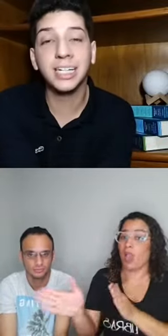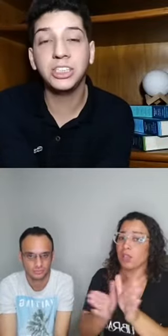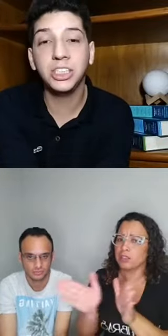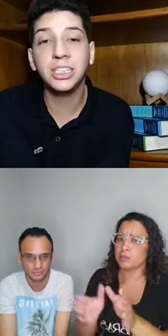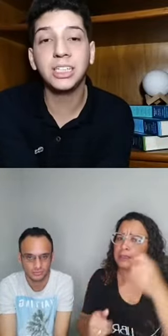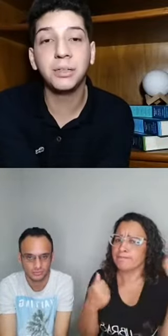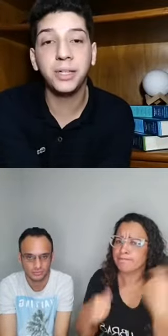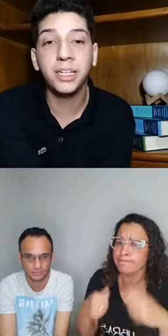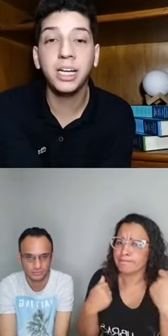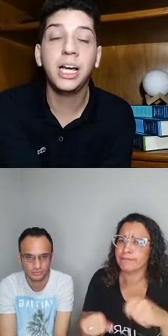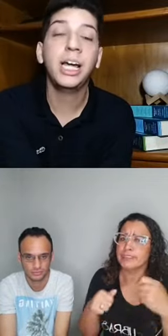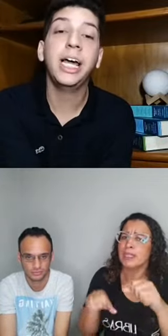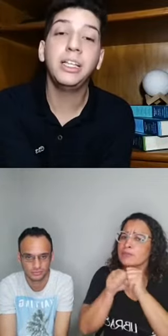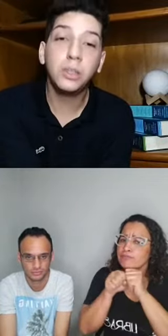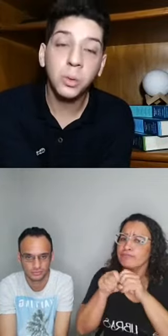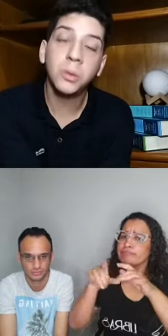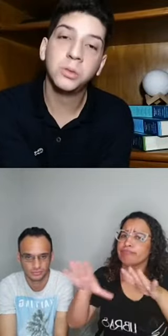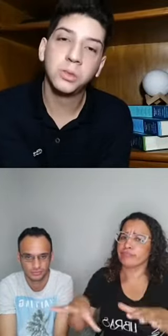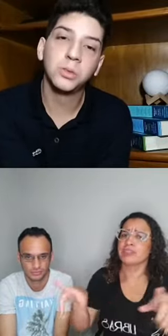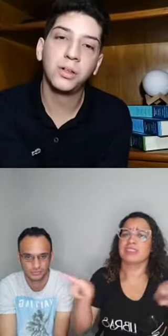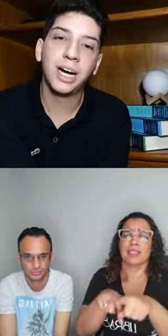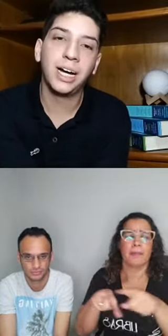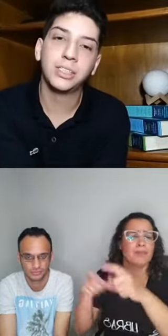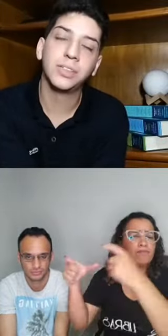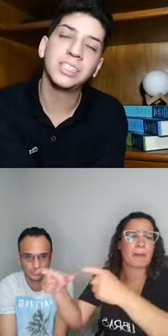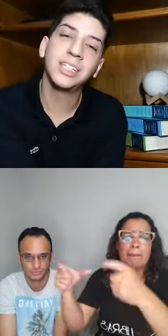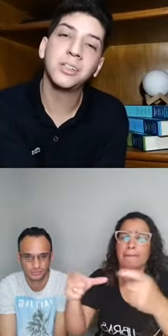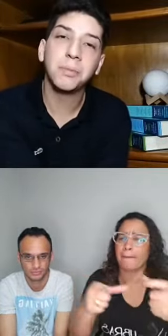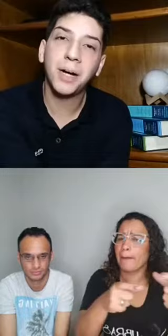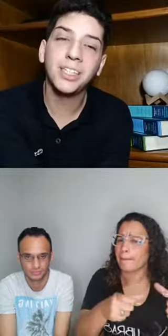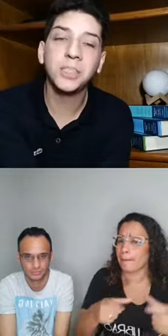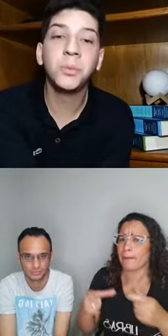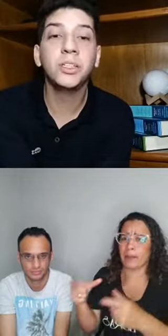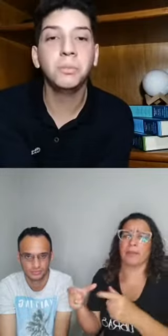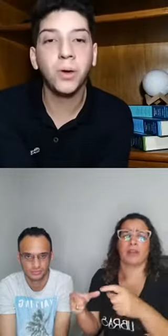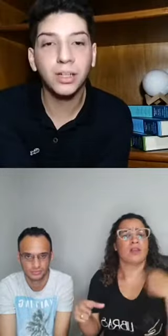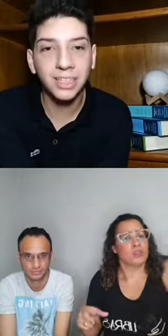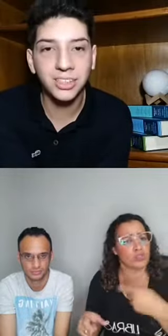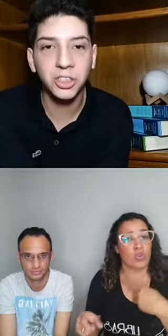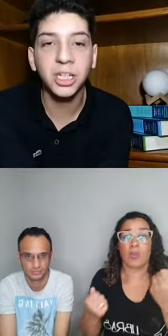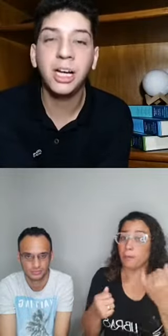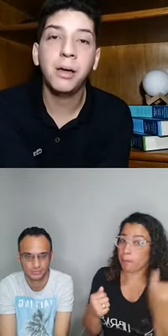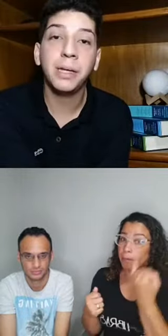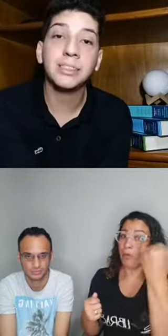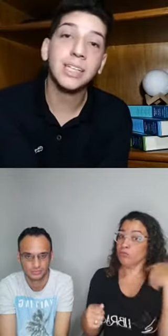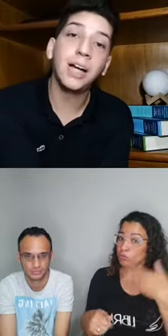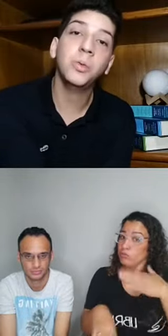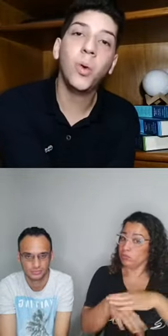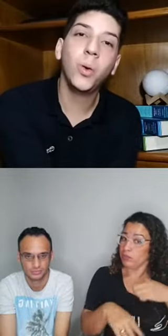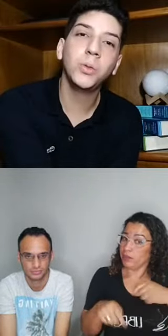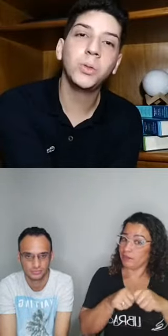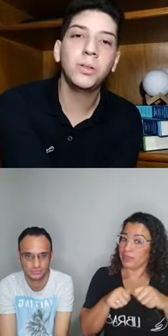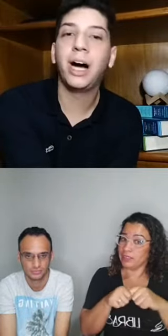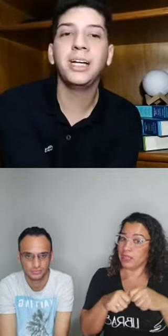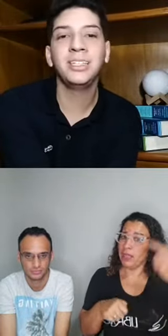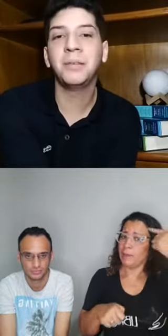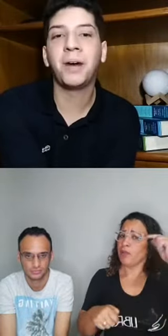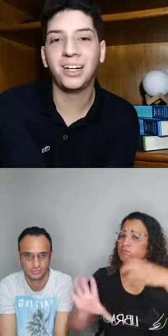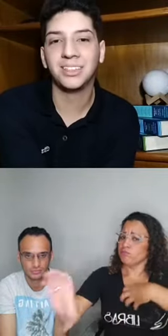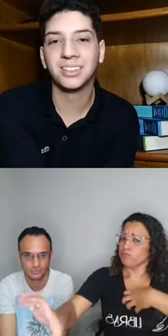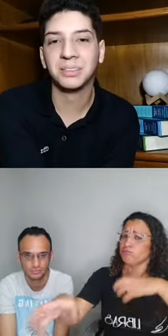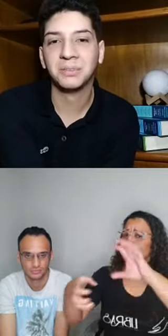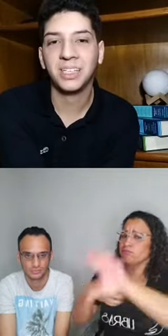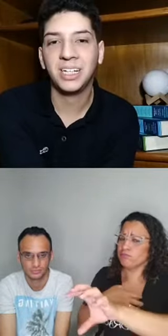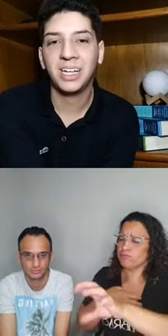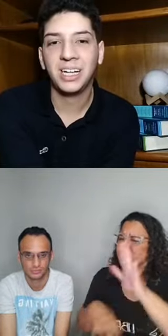ser garantida também em todos os locais. Fazer a nossa parte é muito importante. Pensar no outro ainda